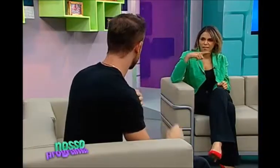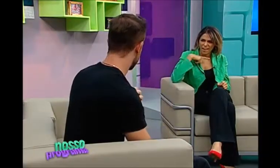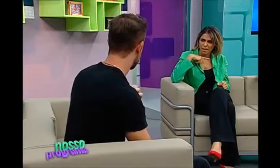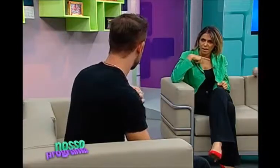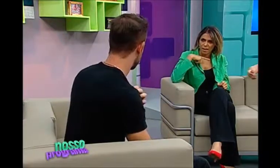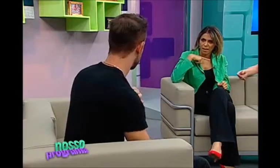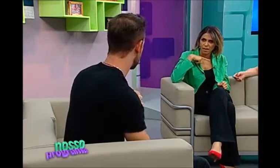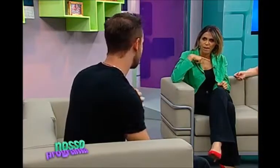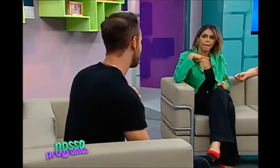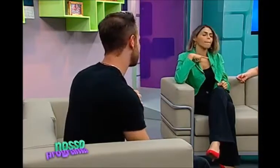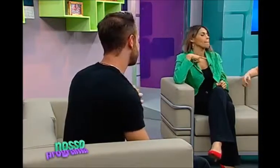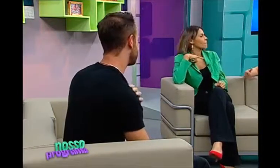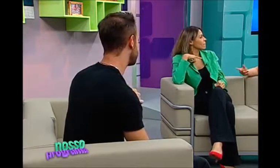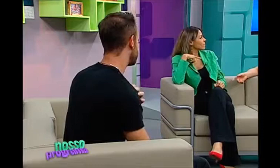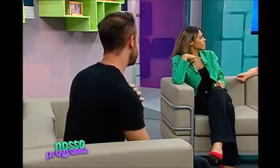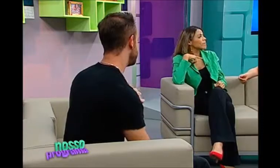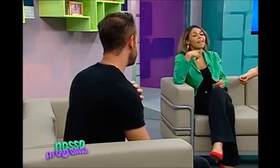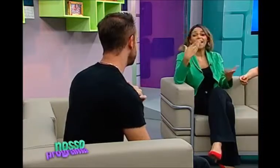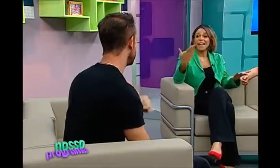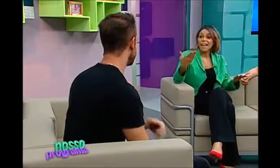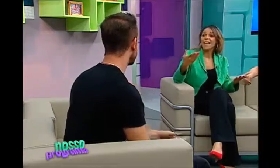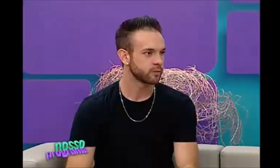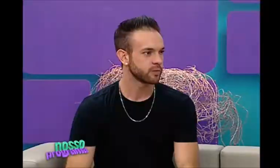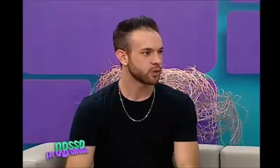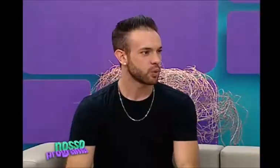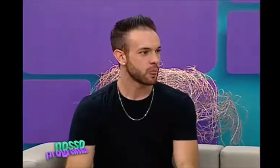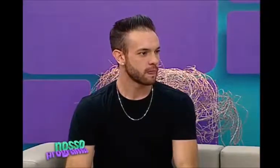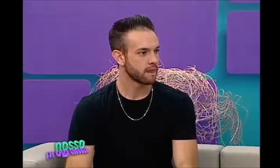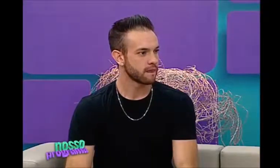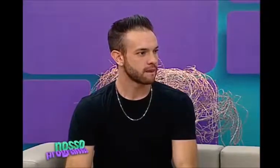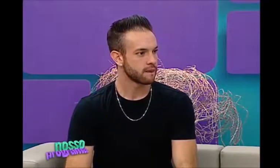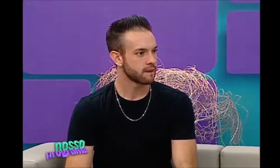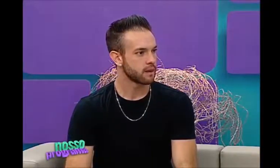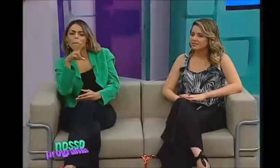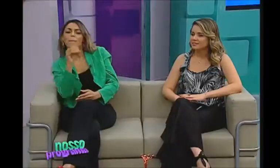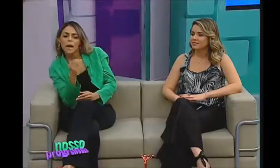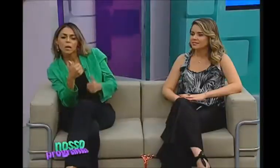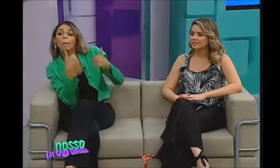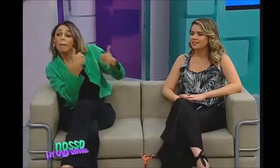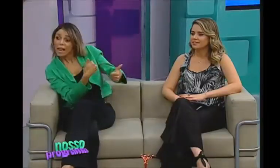É, que nem quando a gente fala, e aí, mano, beleza? É, a gente fala, ai, mano.